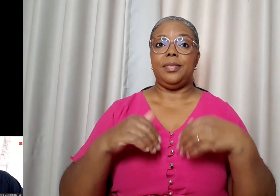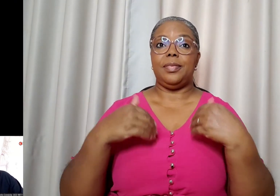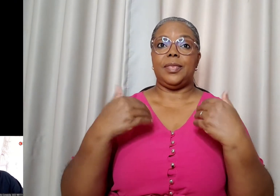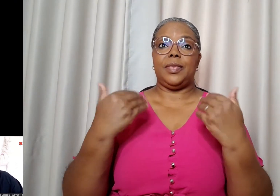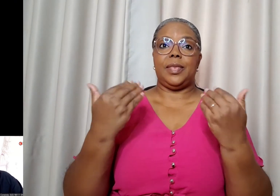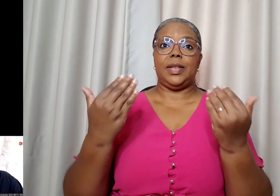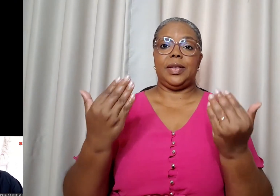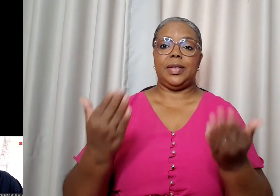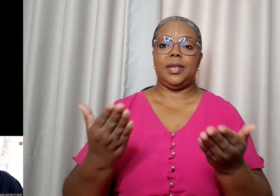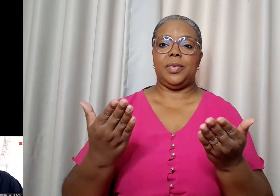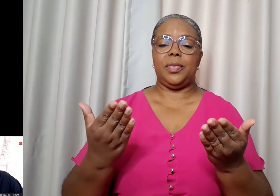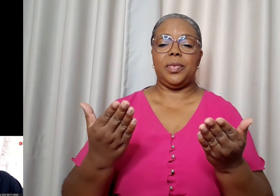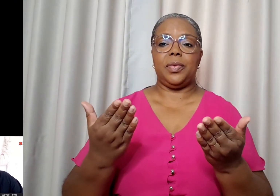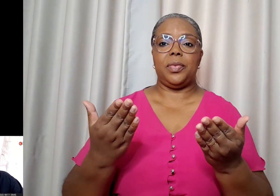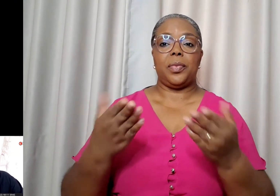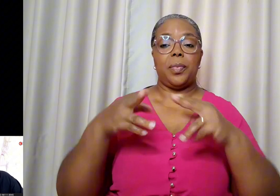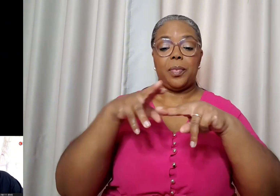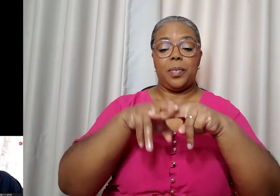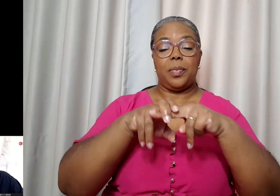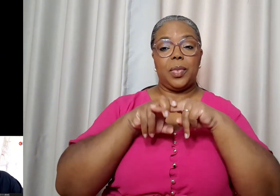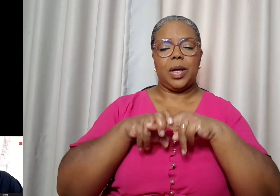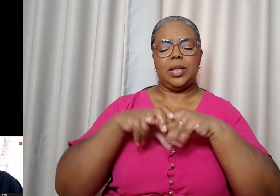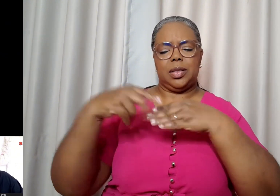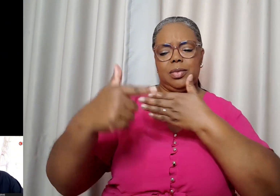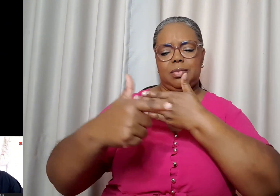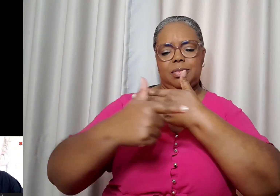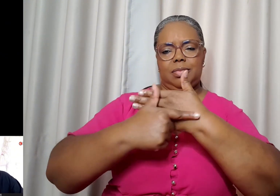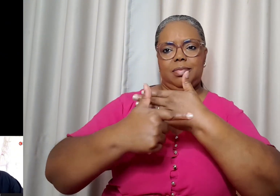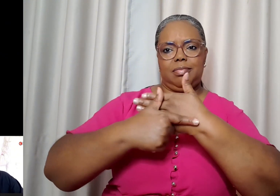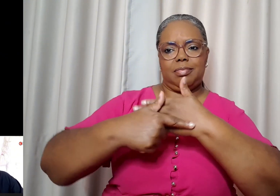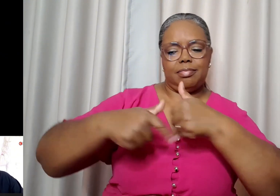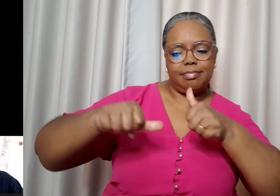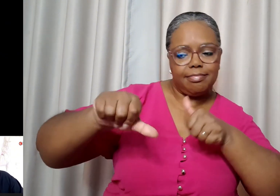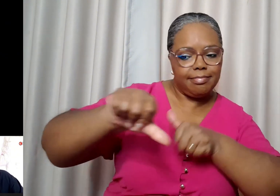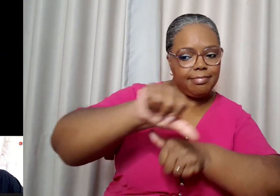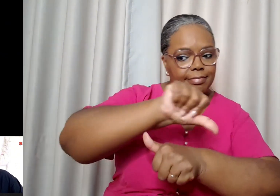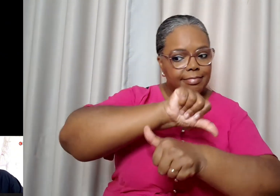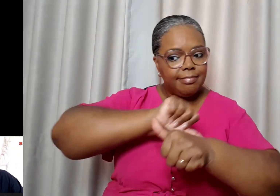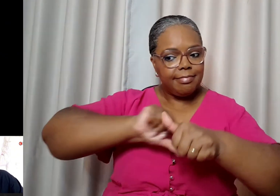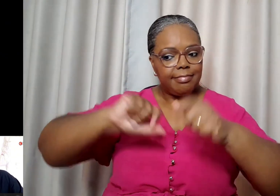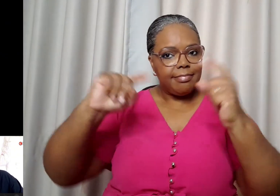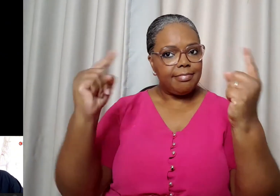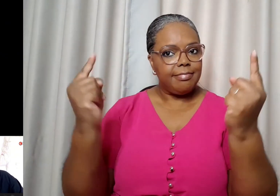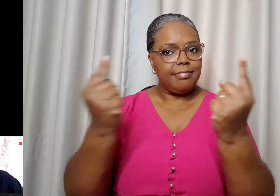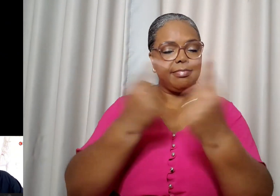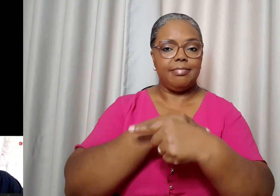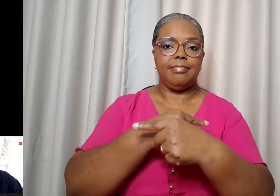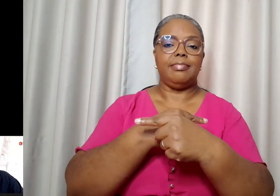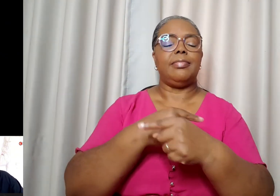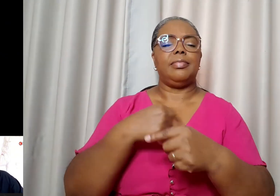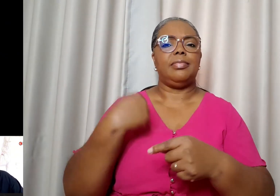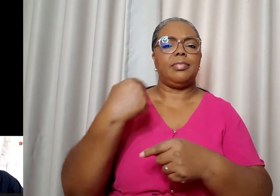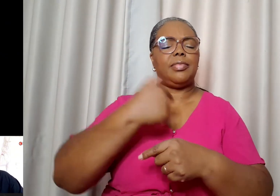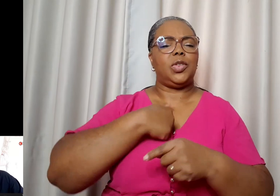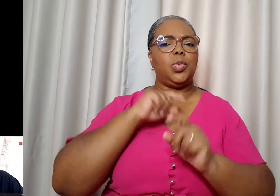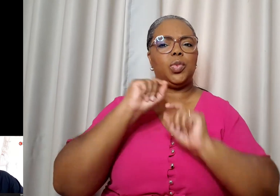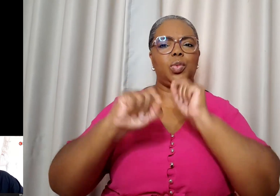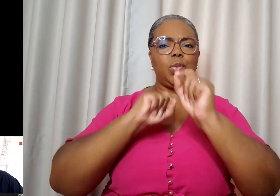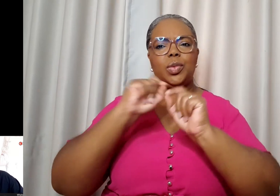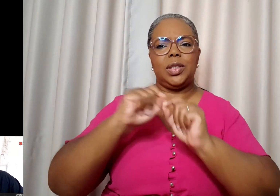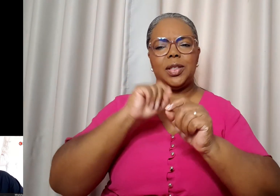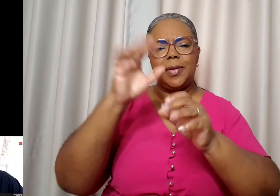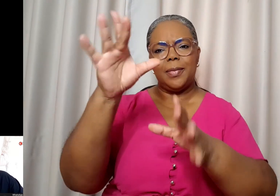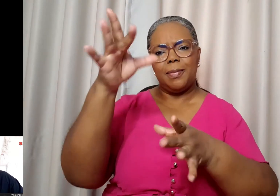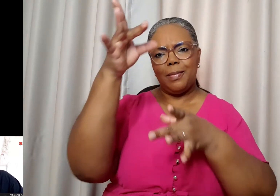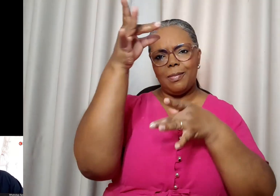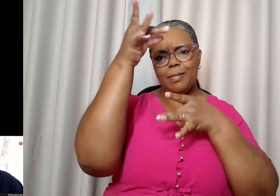por causa desses papéis invertidos, nós incorporamos o quê? Uma visão